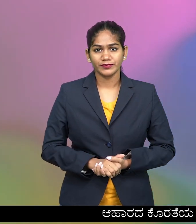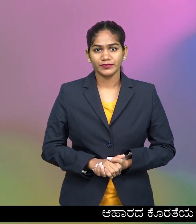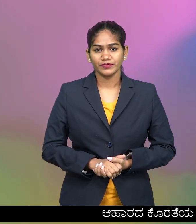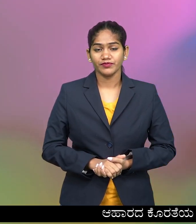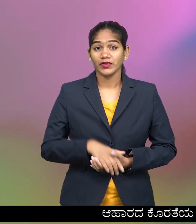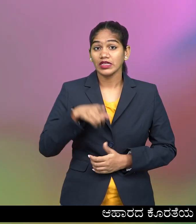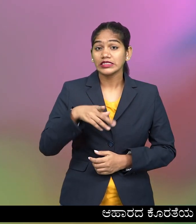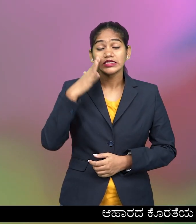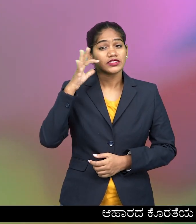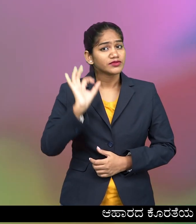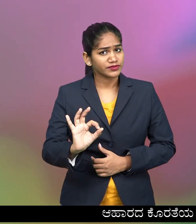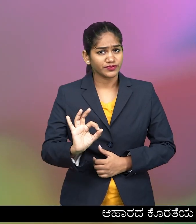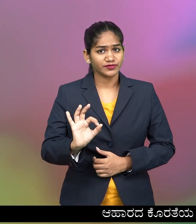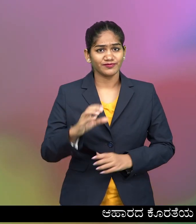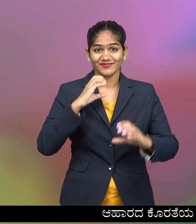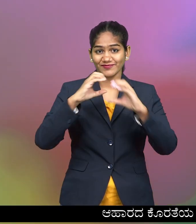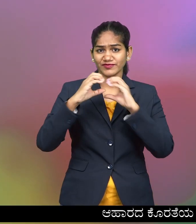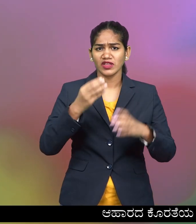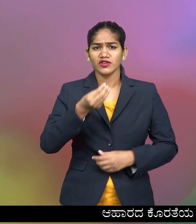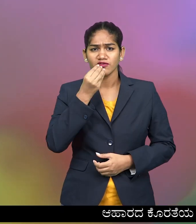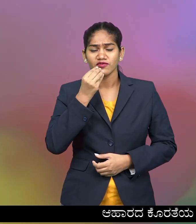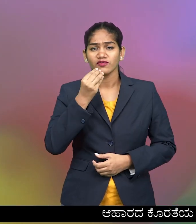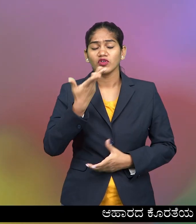ಆಹಾರದ ಕೊರತೆಯ ಕಾಯಿಲೆಗಳನ್ನು ಚರ್ಚಿಸುವುದು ಮುಖ್ಯ.